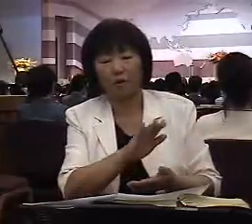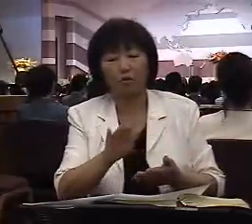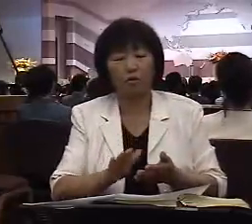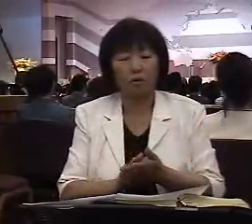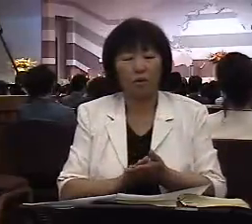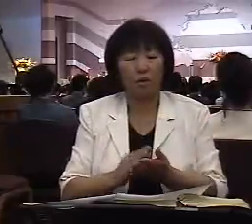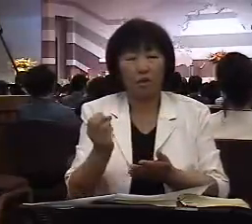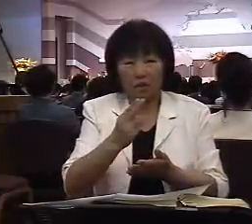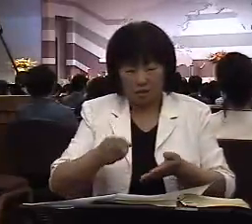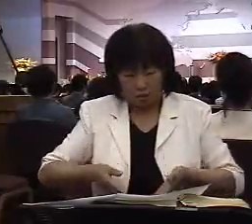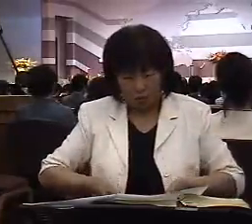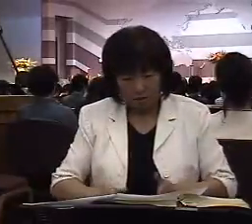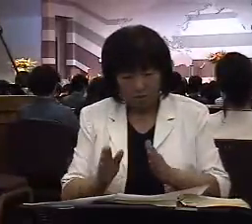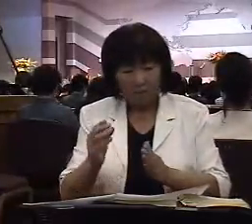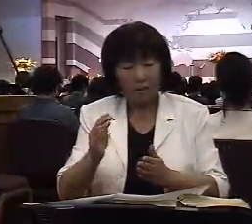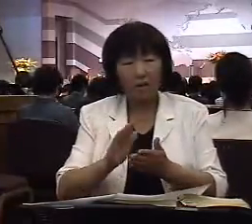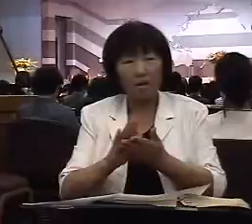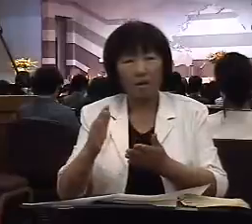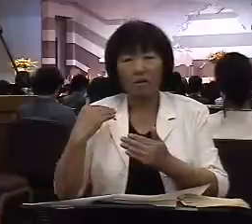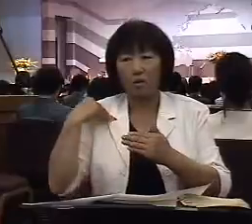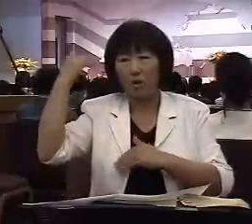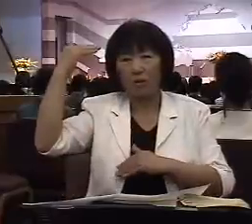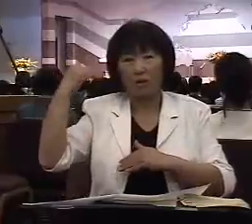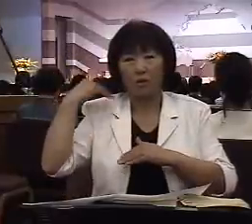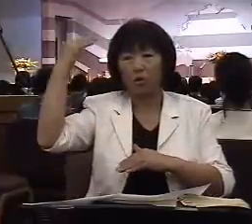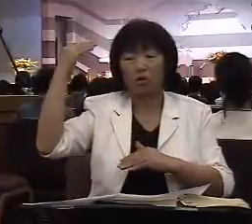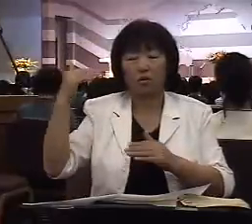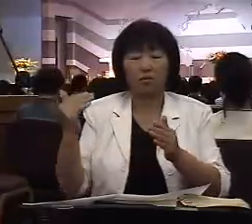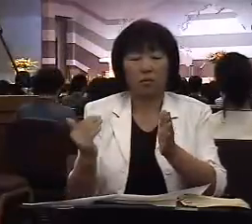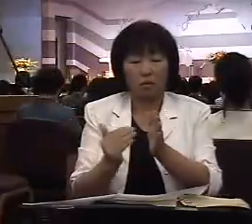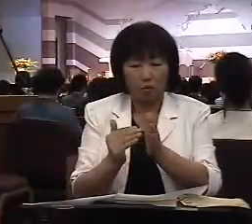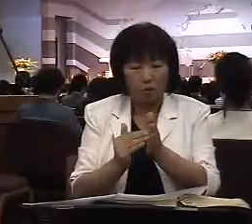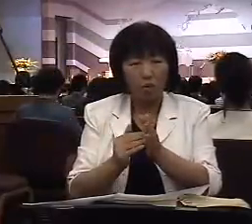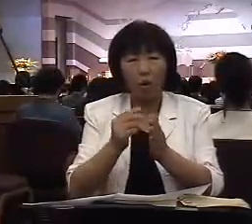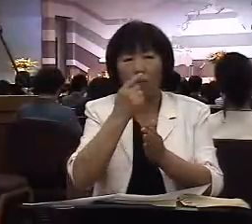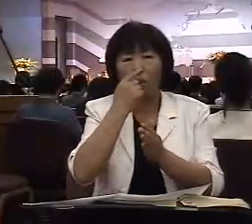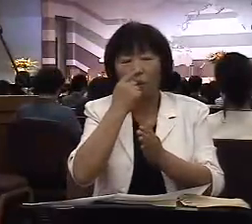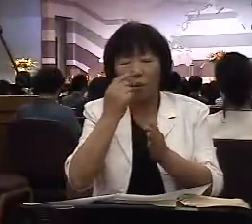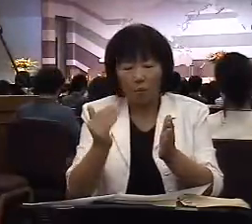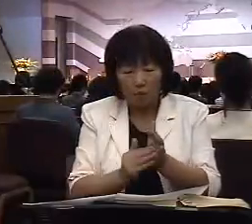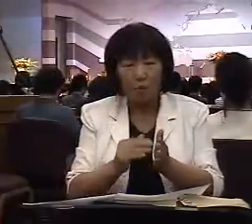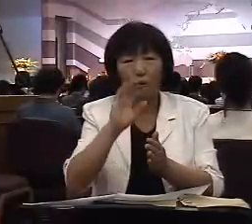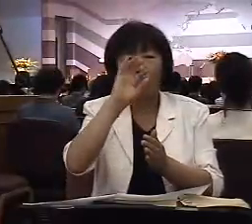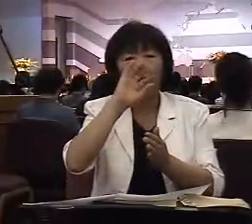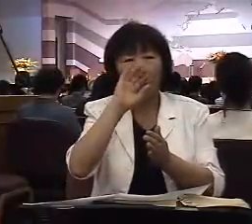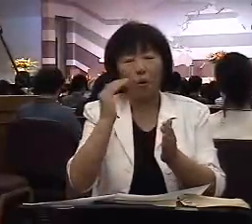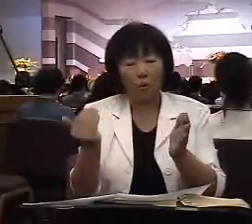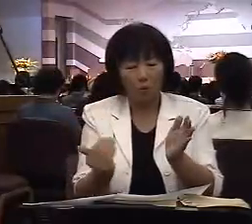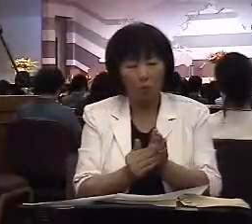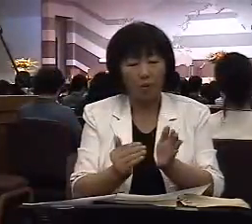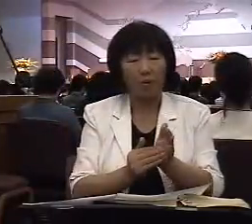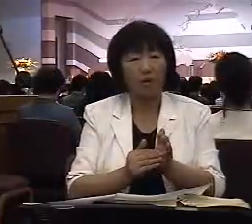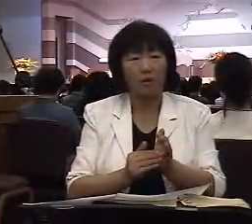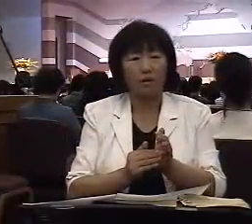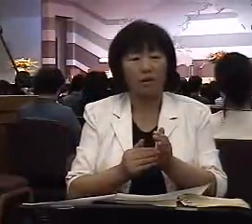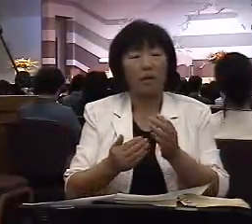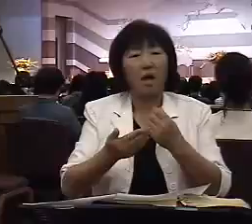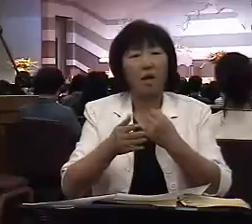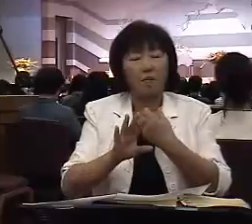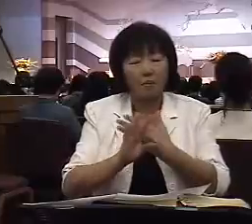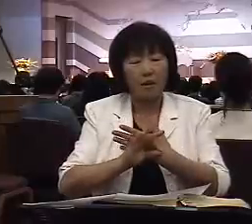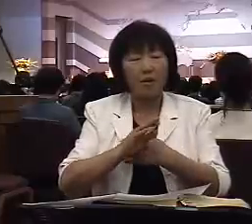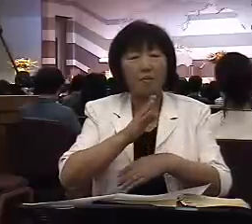우리가 거듭났습니다. 성장하고 성숙했습니다. 우리가 배울 거 배웠습니다. 훈련받을 거 훈련받았습니다.